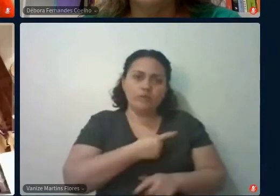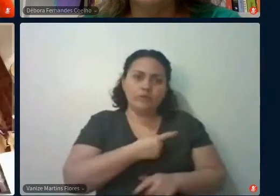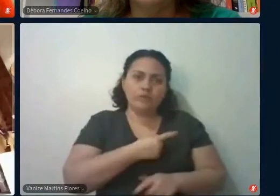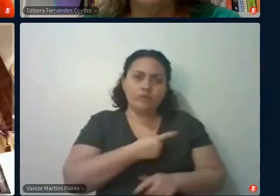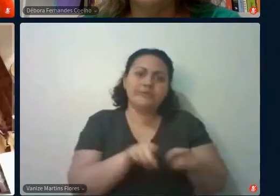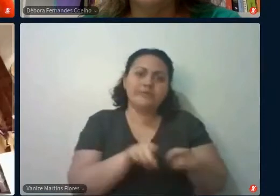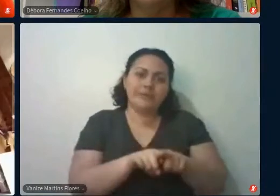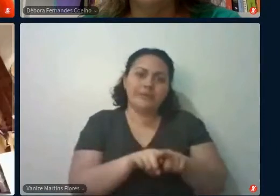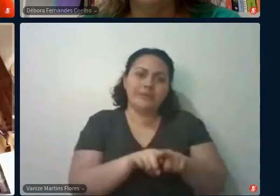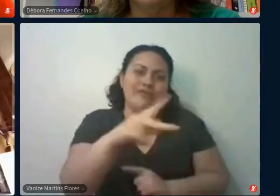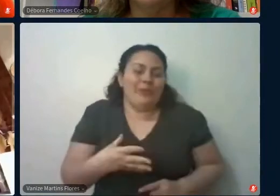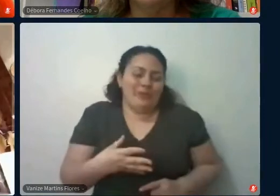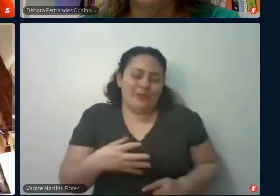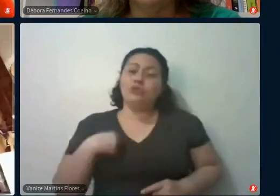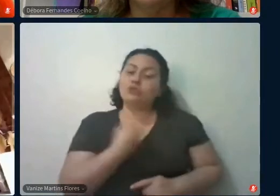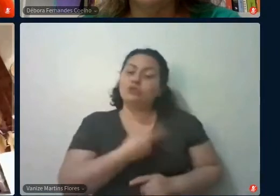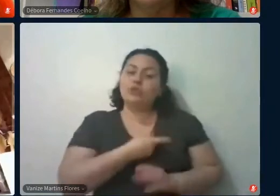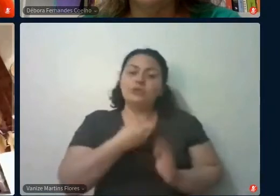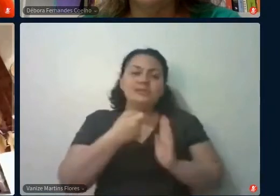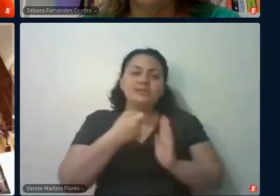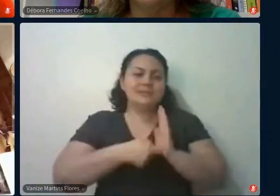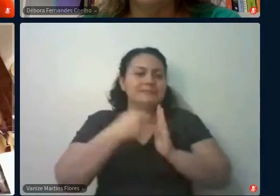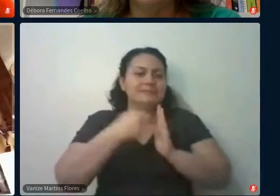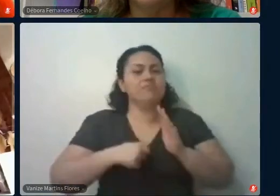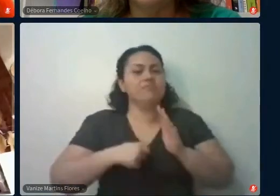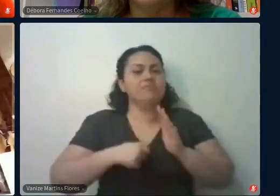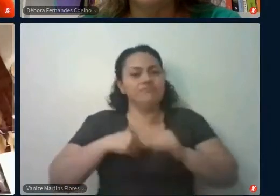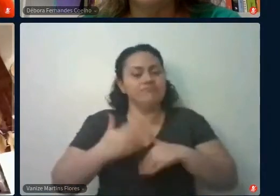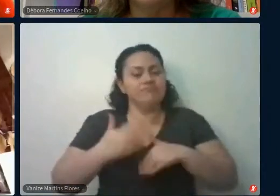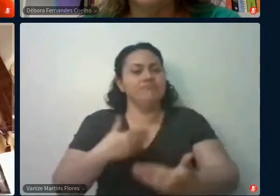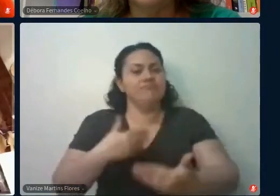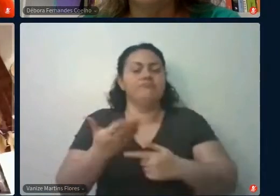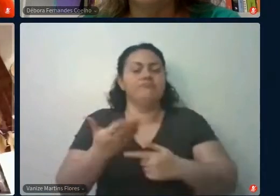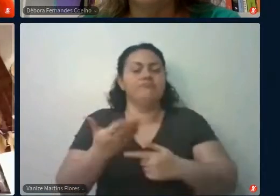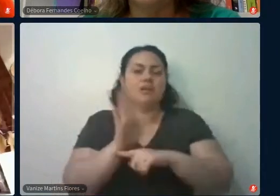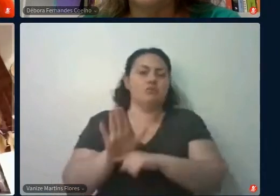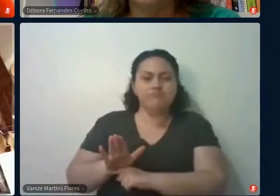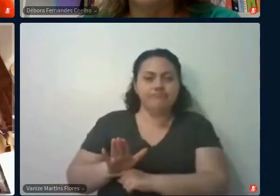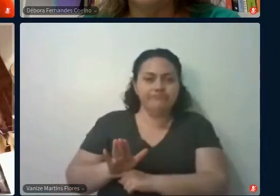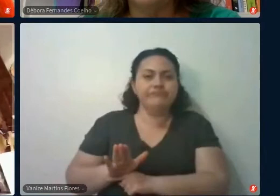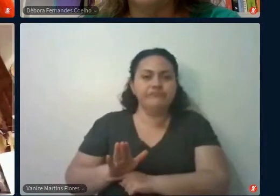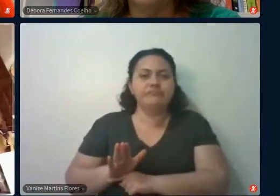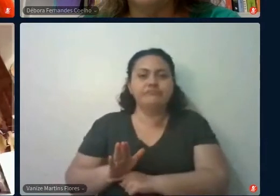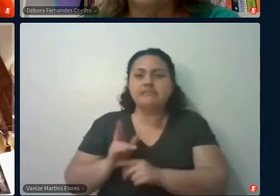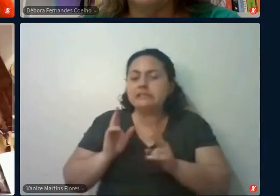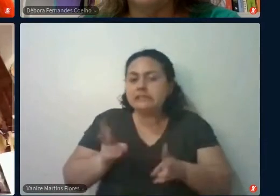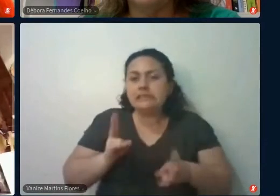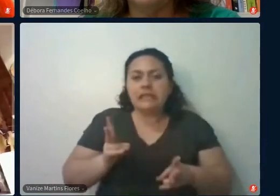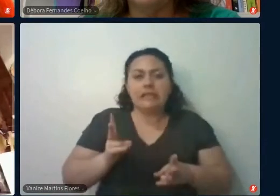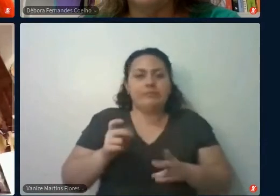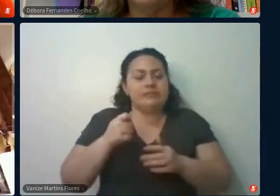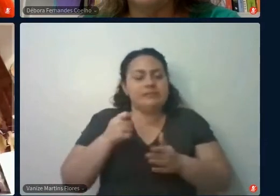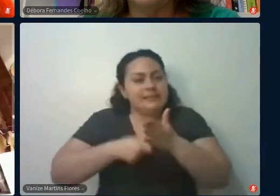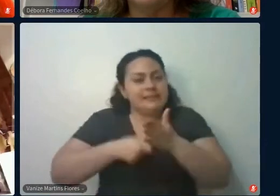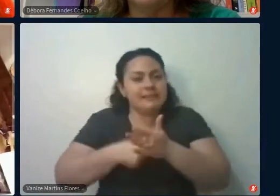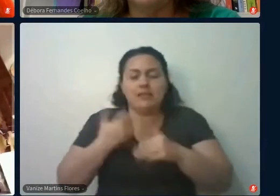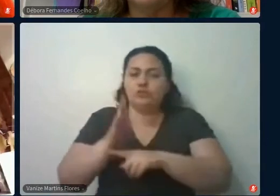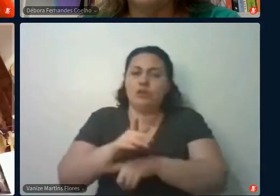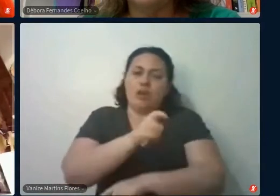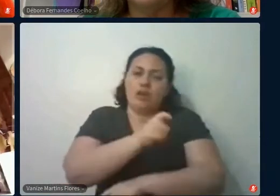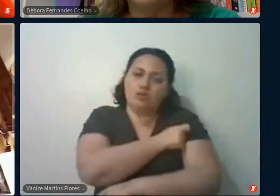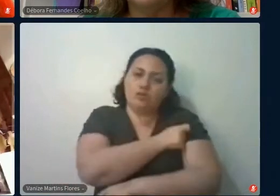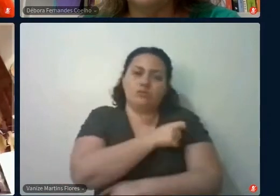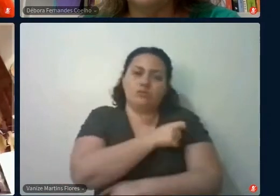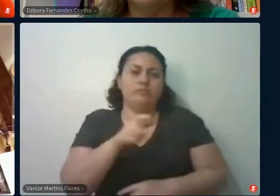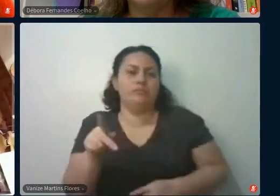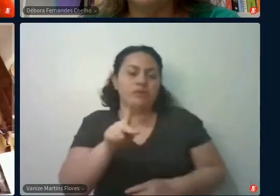vai tentar continuar auxiliando no que a gente puder, os docentes e os discentes, para que a gente possa transformar esse